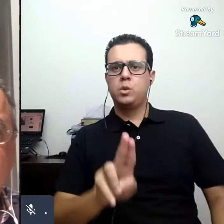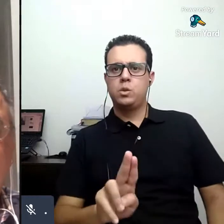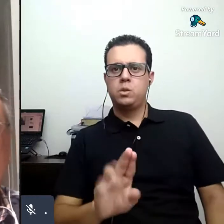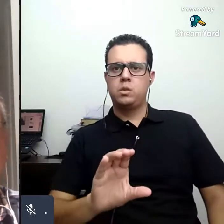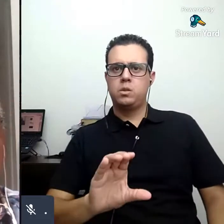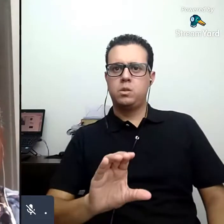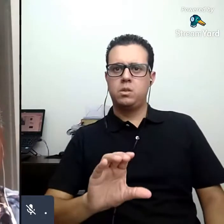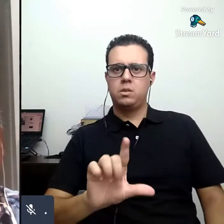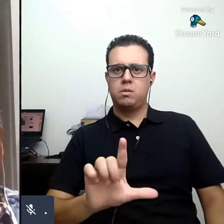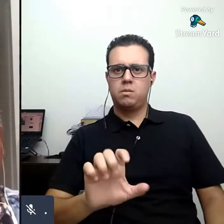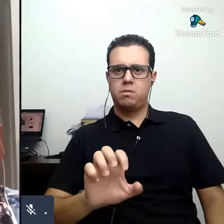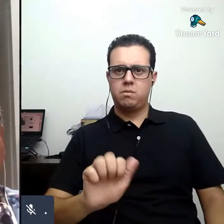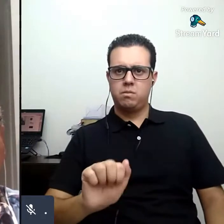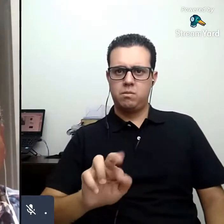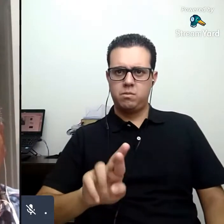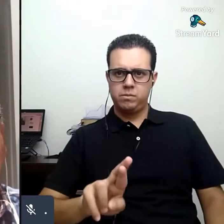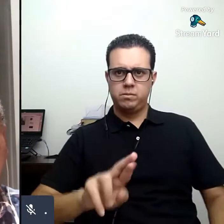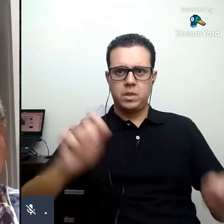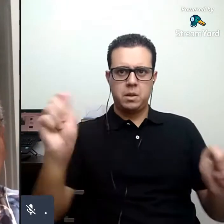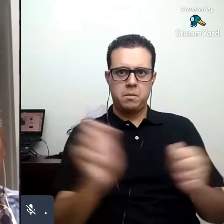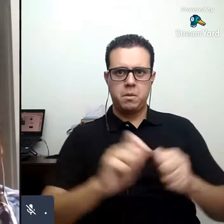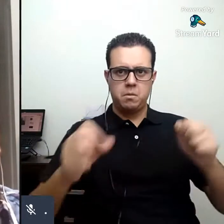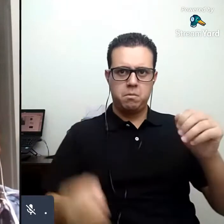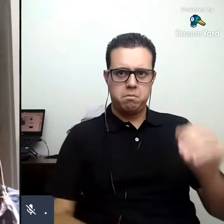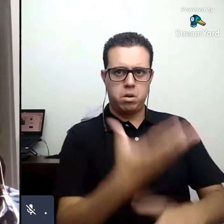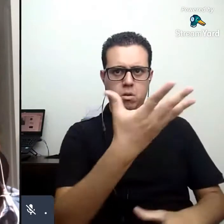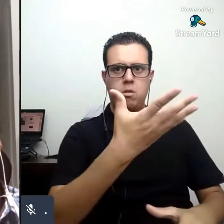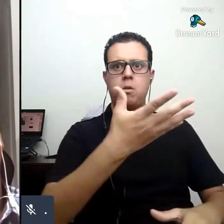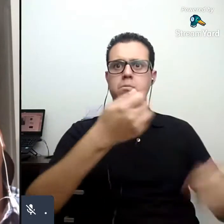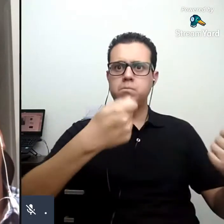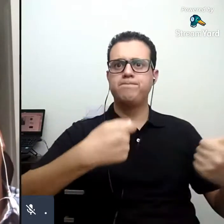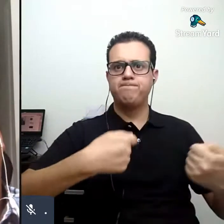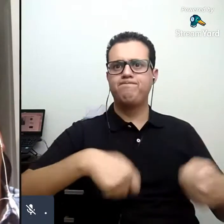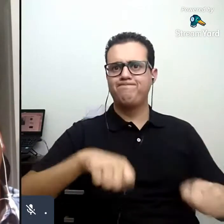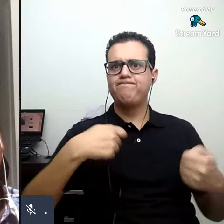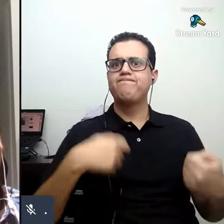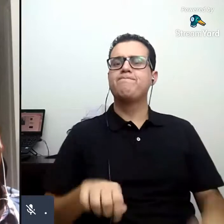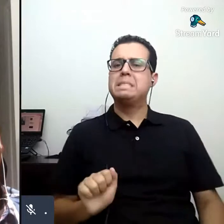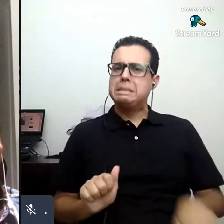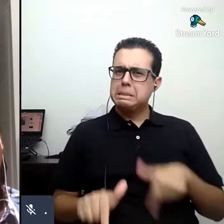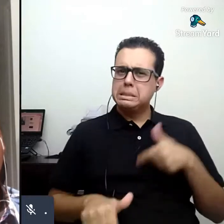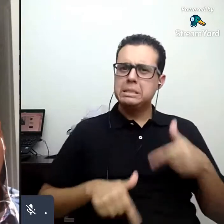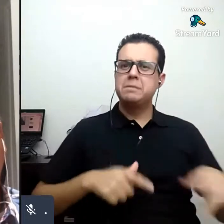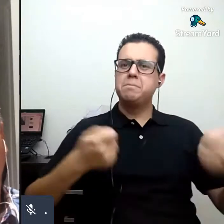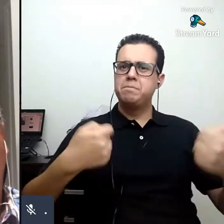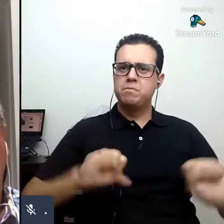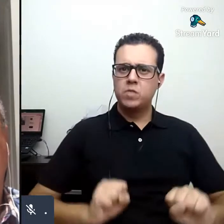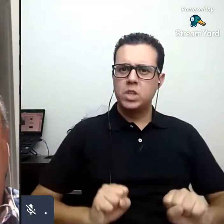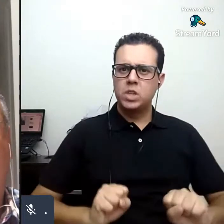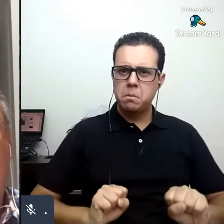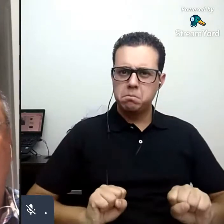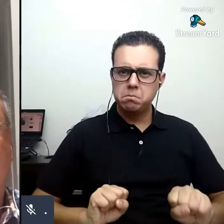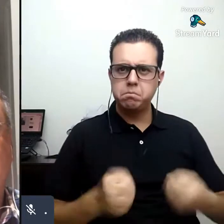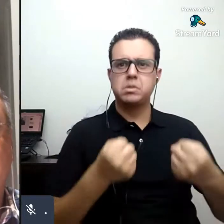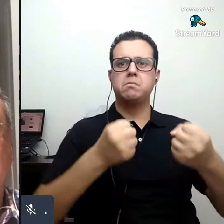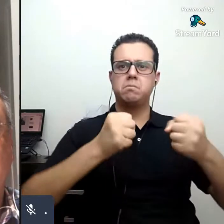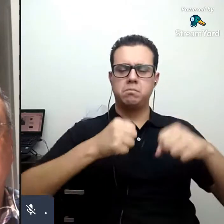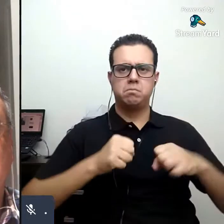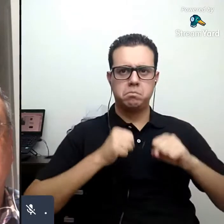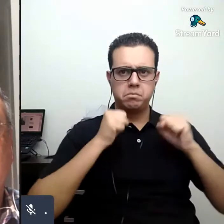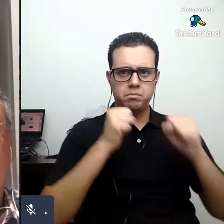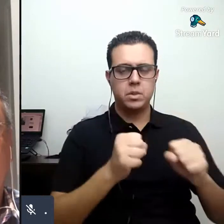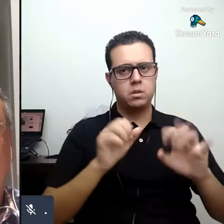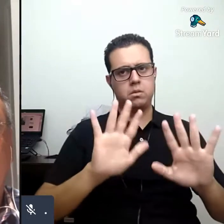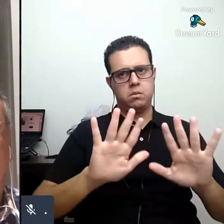água vinho espontaneamente, você precisaria de uma força descomunal, que para a época não